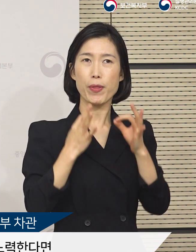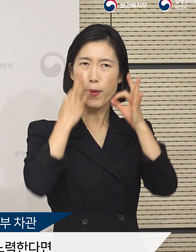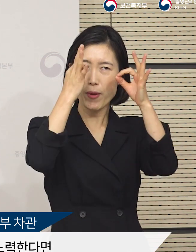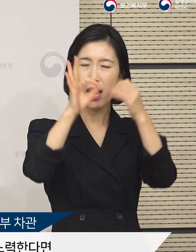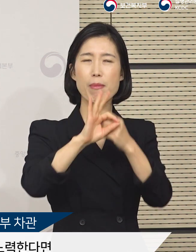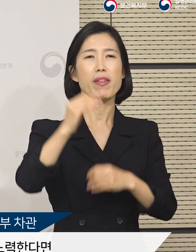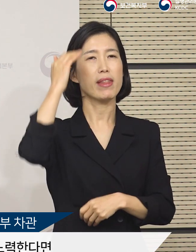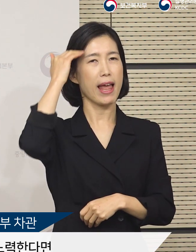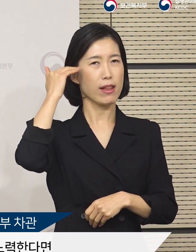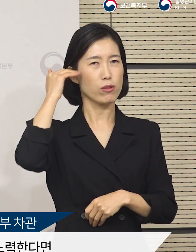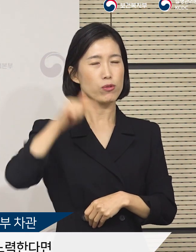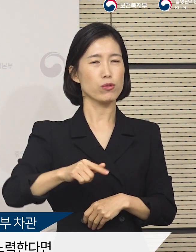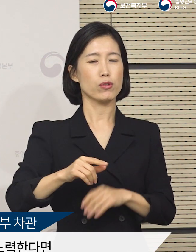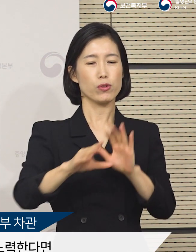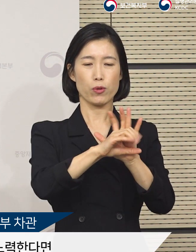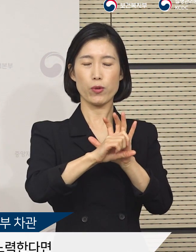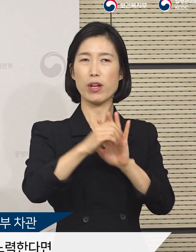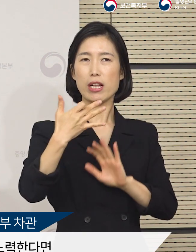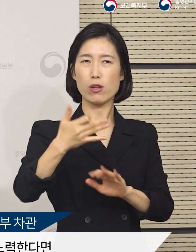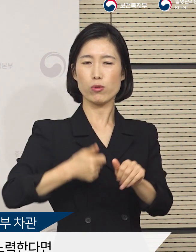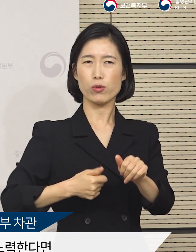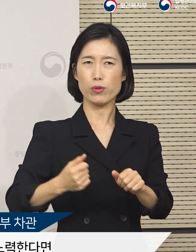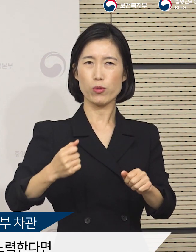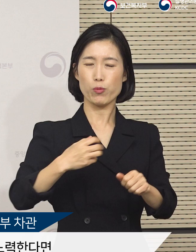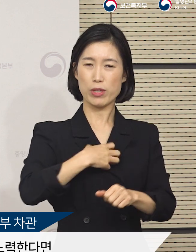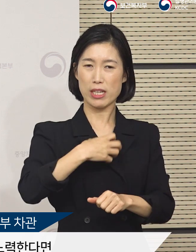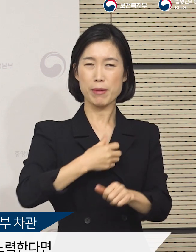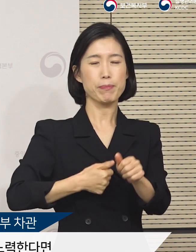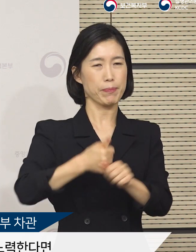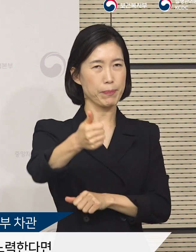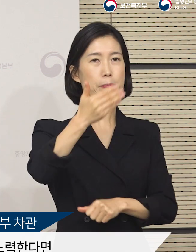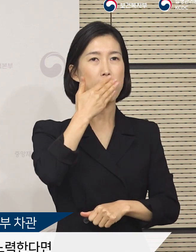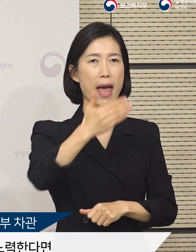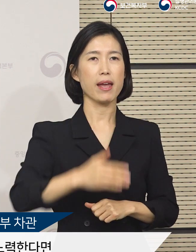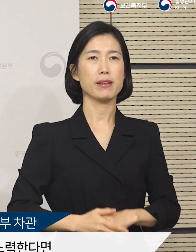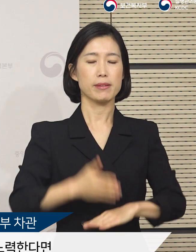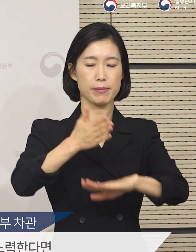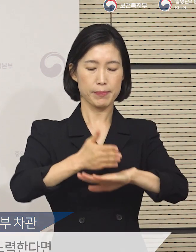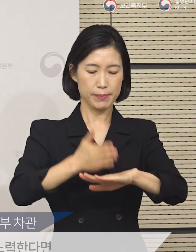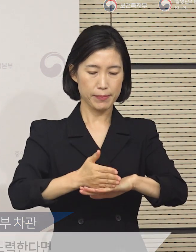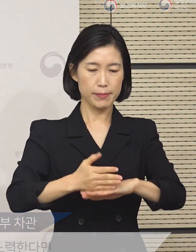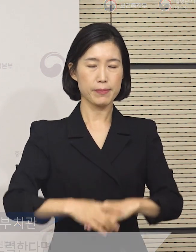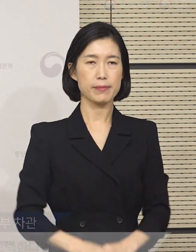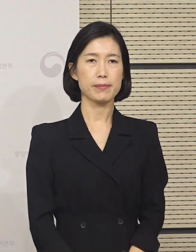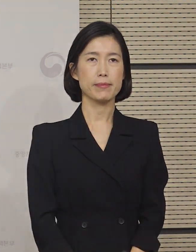대한민국은 코로나19의 위기를 극복할 수 있습니다. 감사합니다.